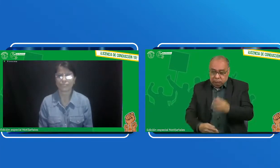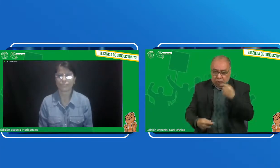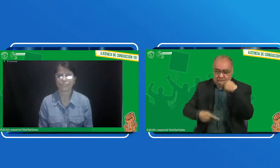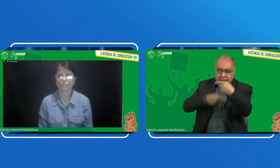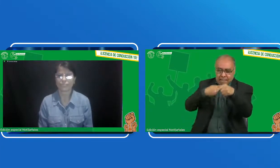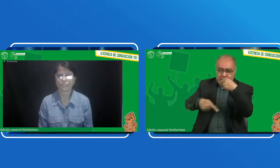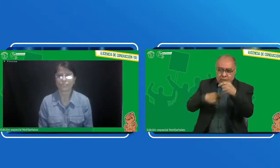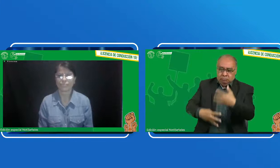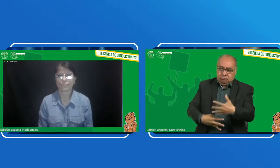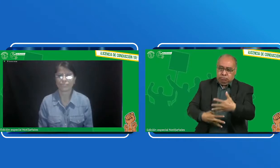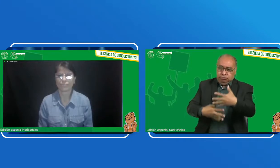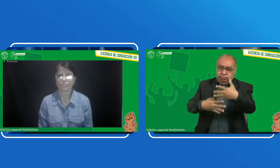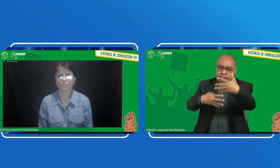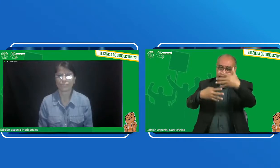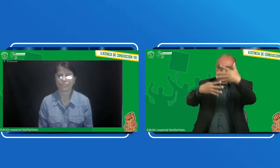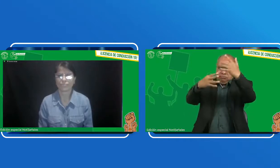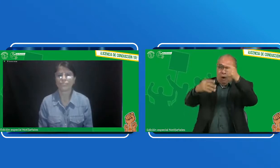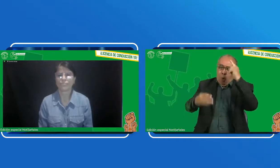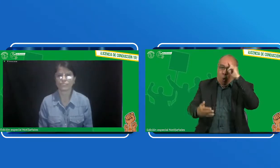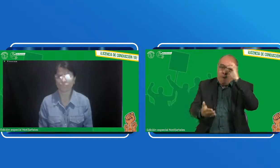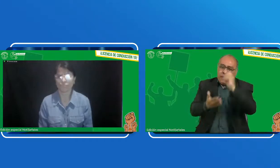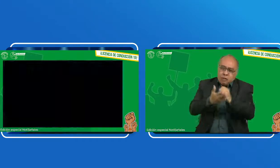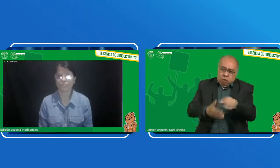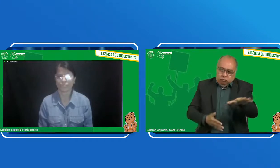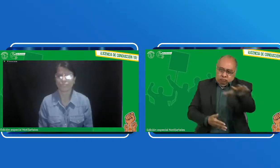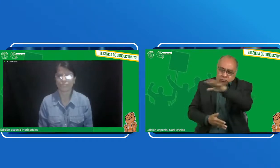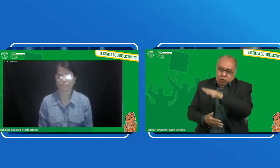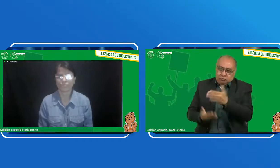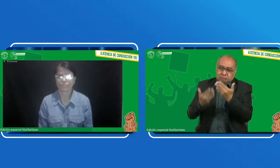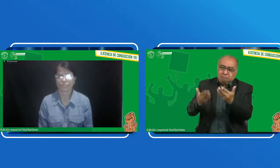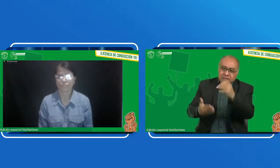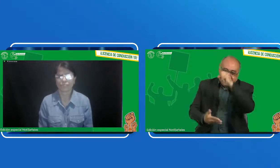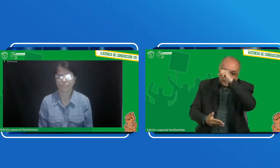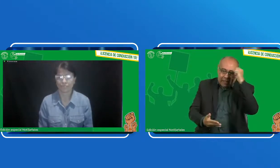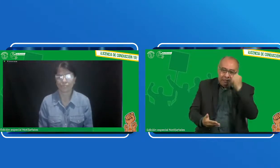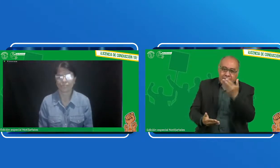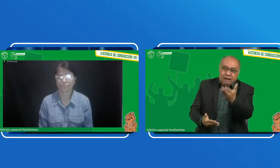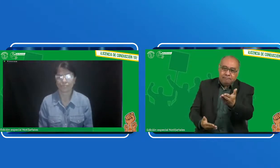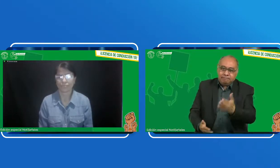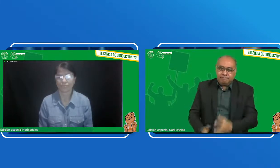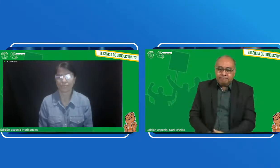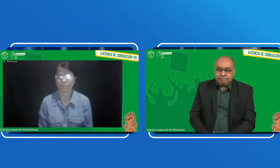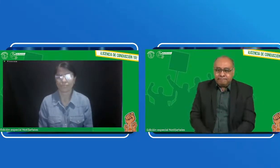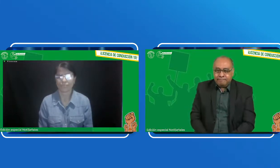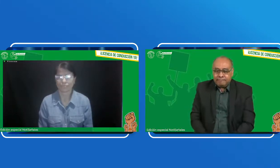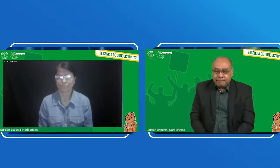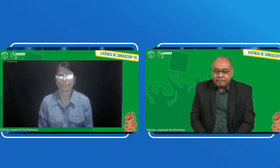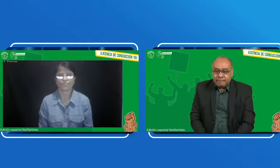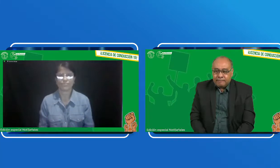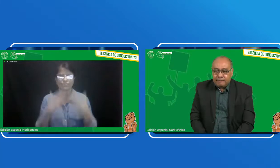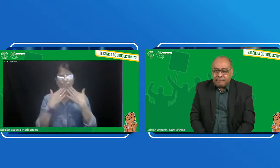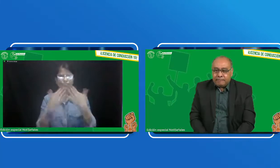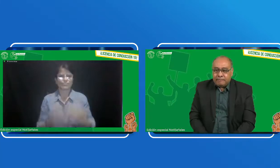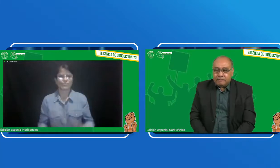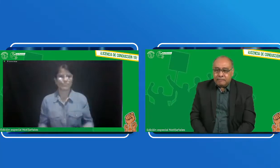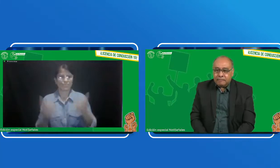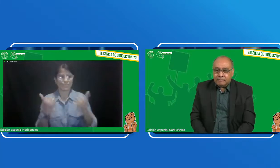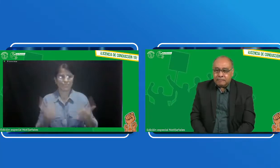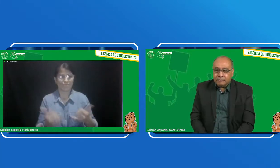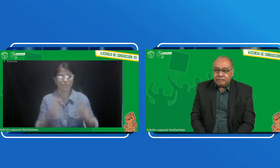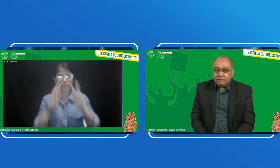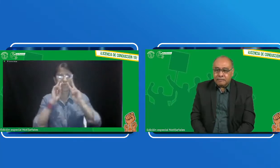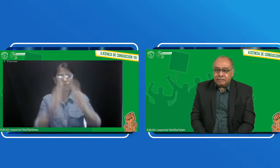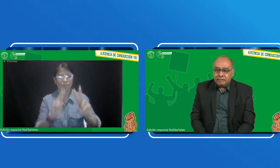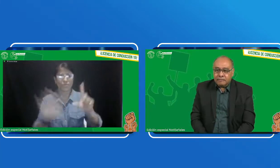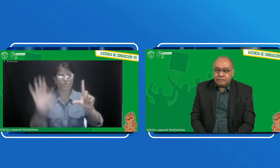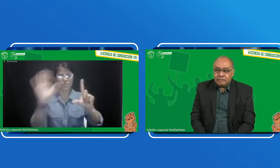3 años. ¿Será que la comunidad sorda, quiero que me lo dejen también en los comentarios, ¿será que la comunidad sorda tiene el tiempo para esperar